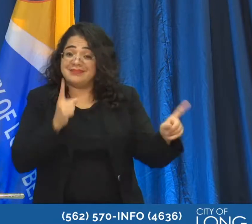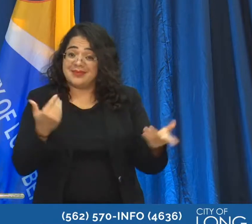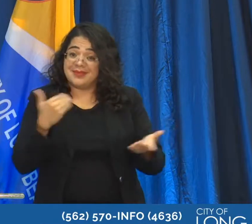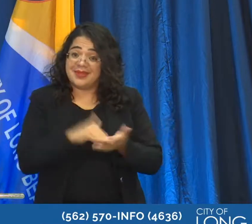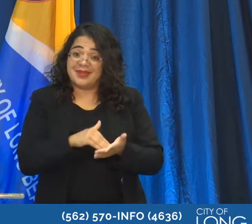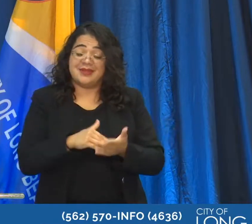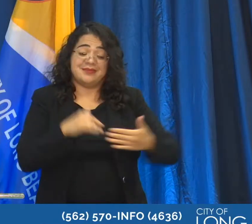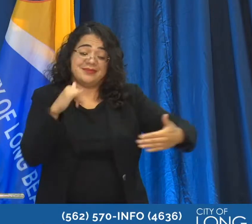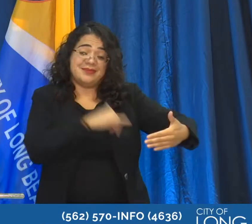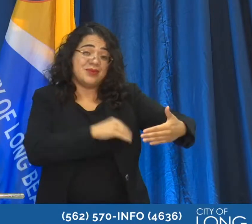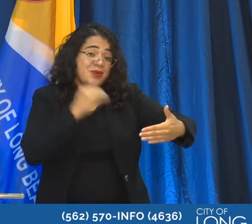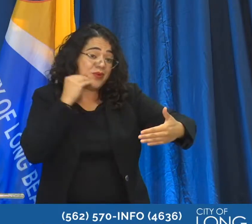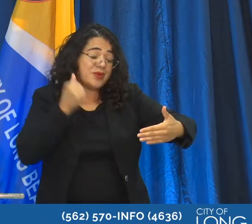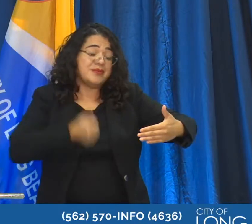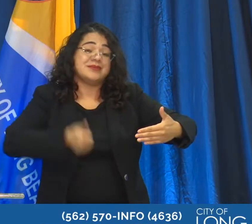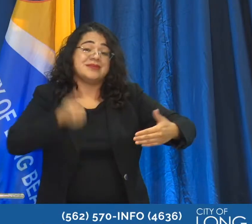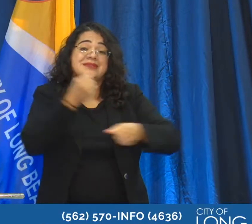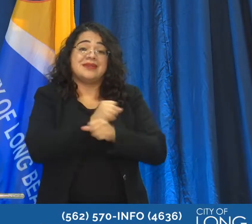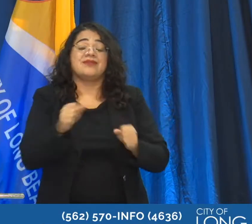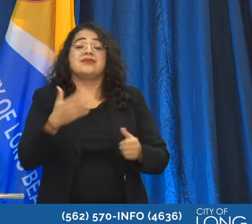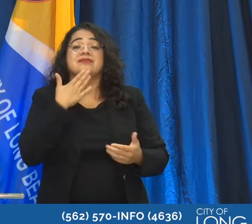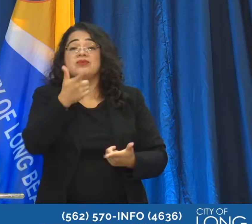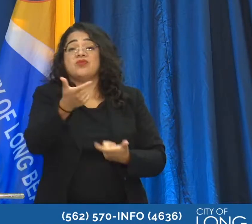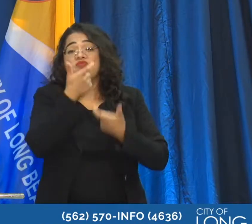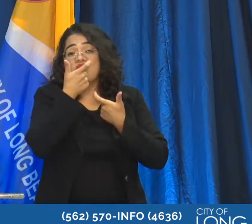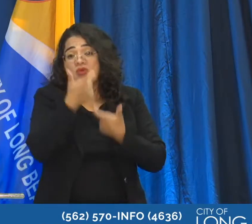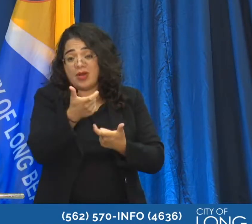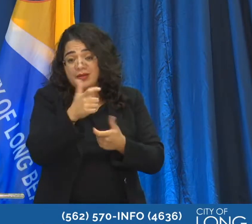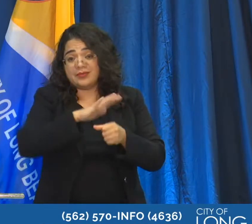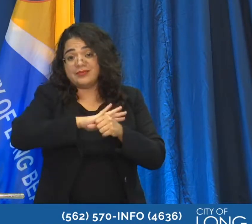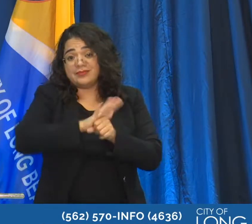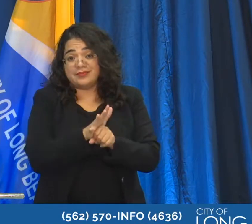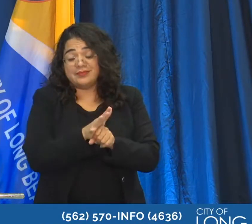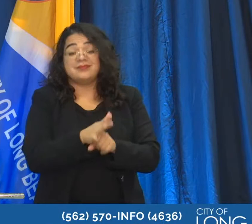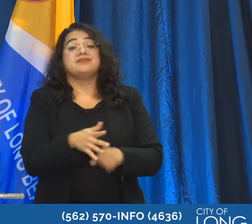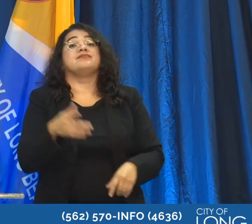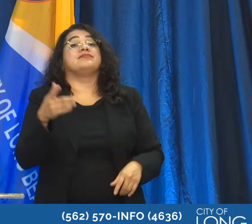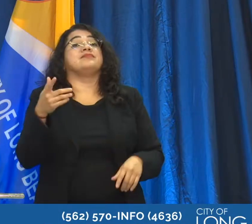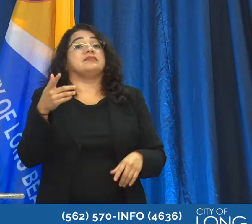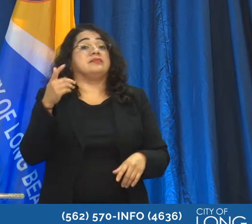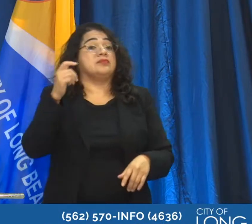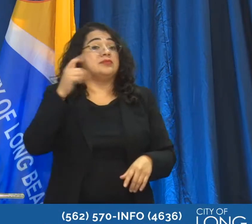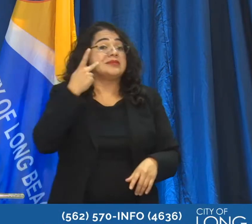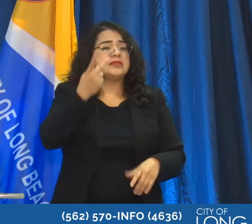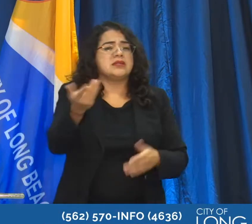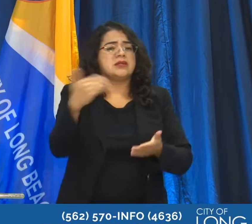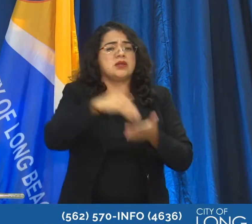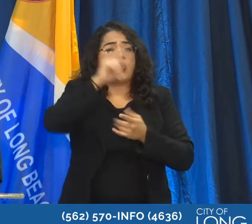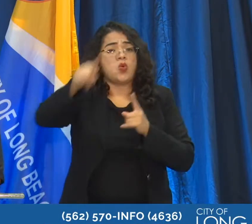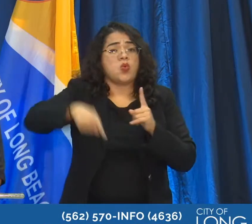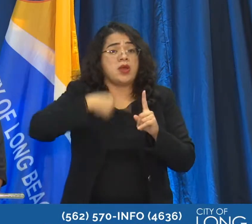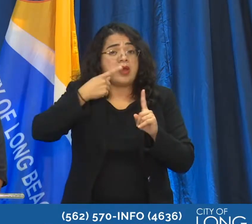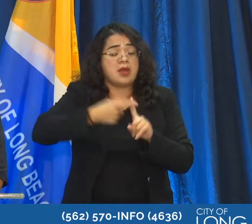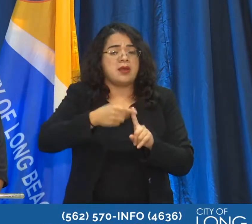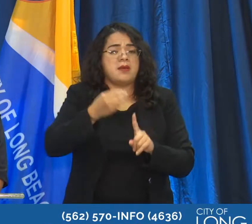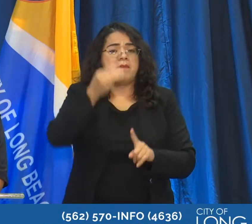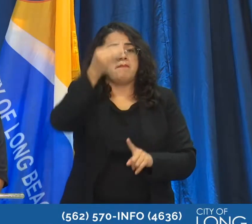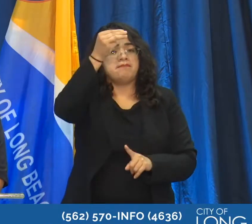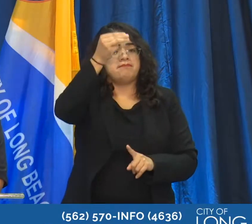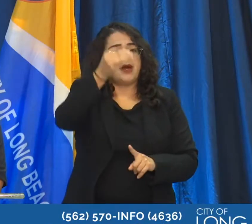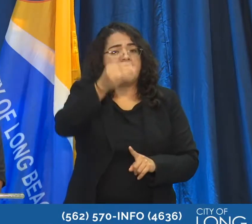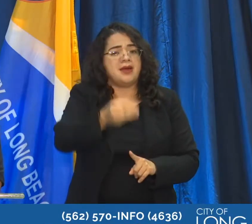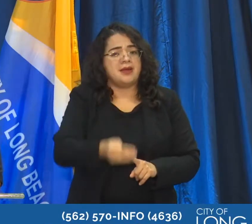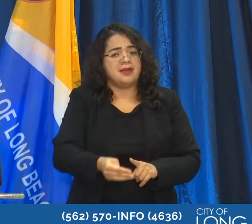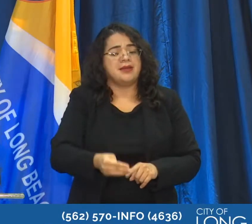gracias por acompañarnos. Desde hoy nos moveremos a tener estas sesiones de información empezando el